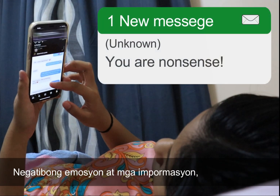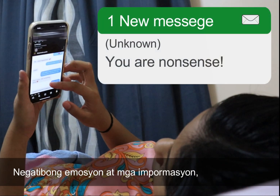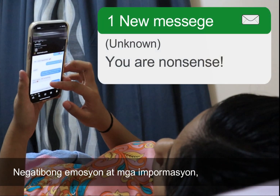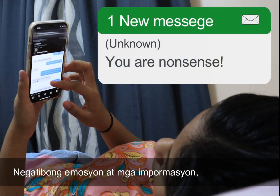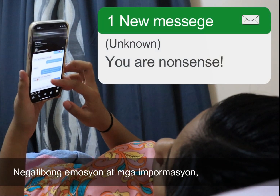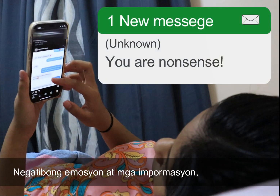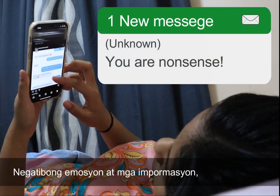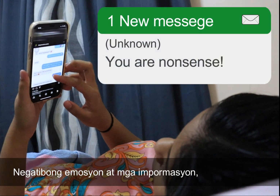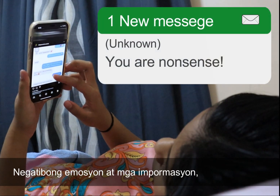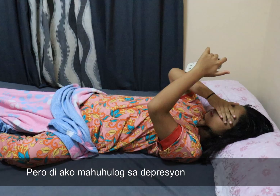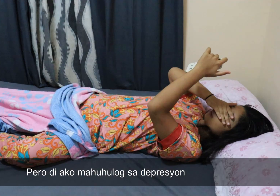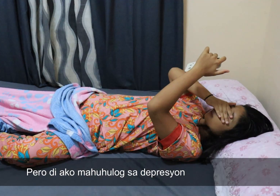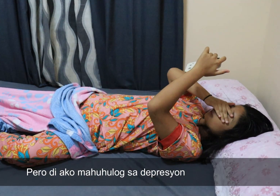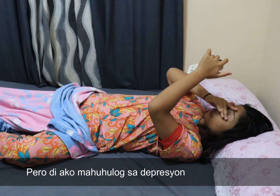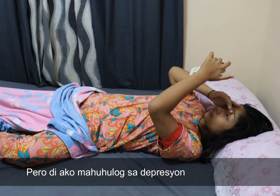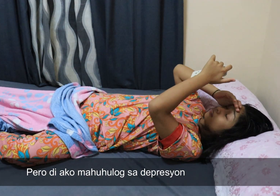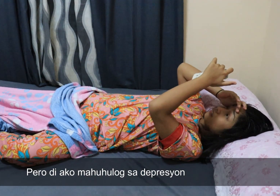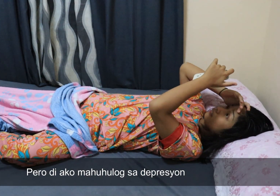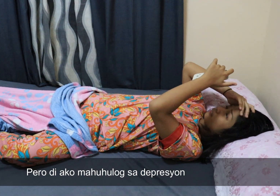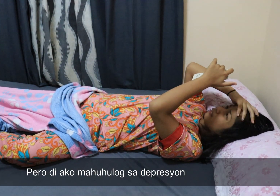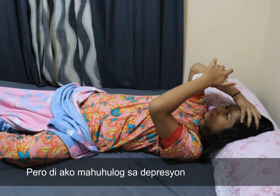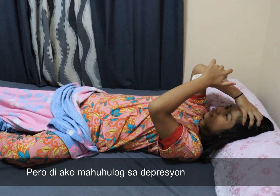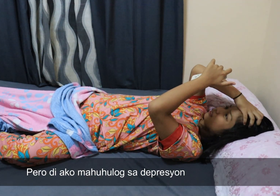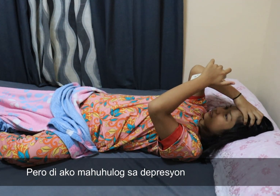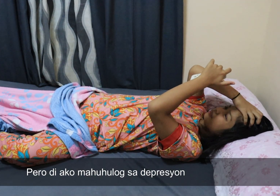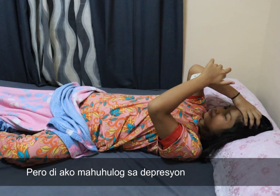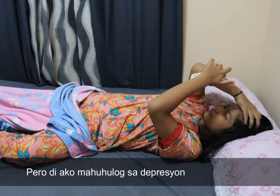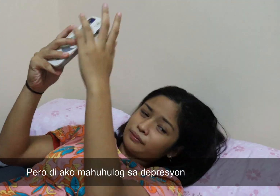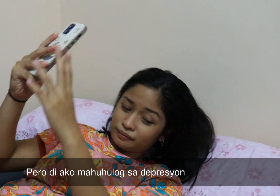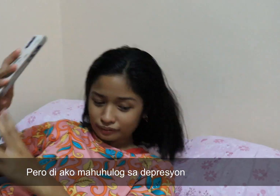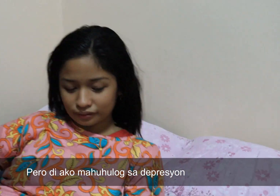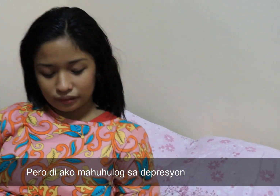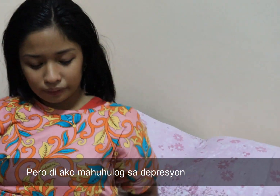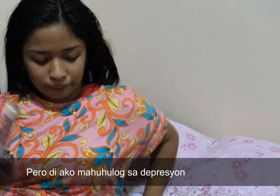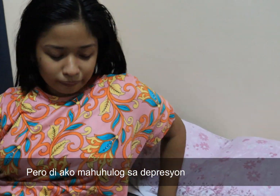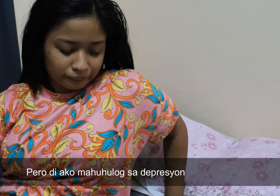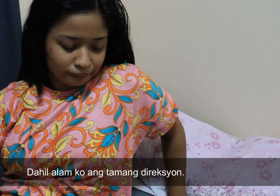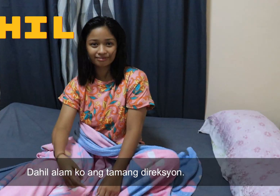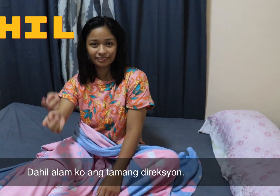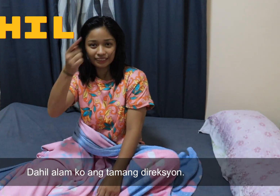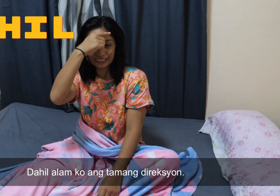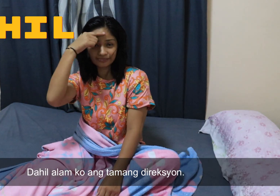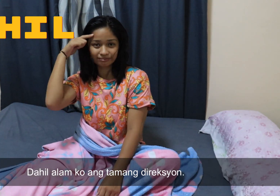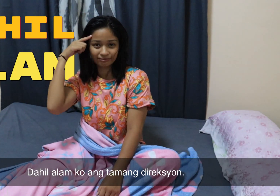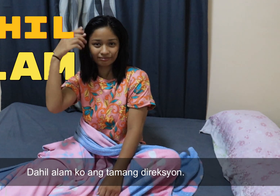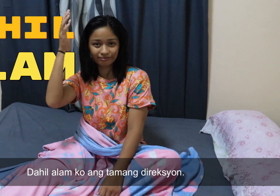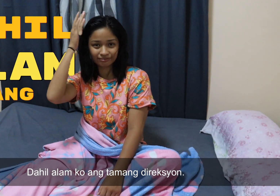mga impormasyon. Pero di ako mahuhulog sa depresyon, dahil alam ko